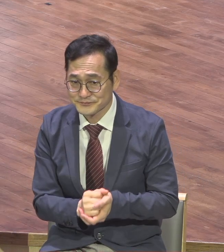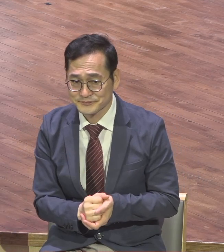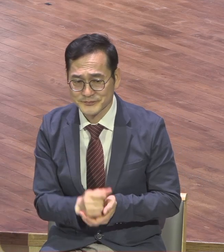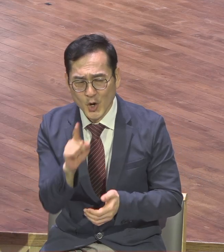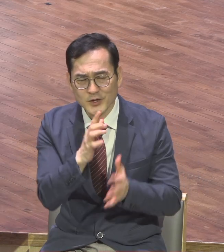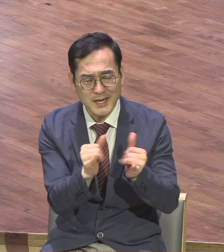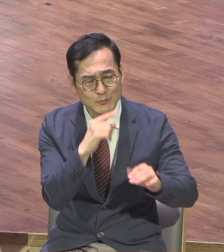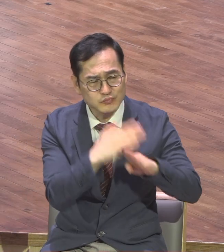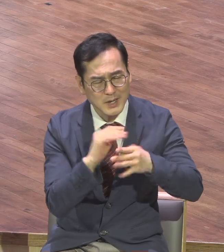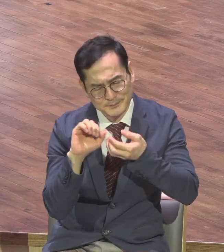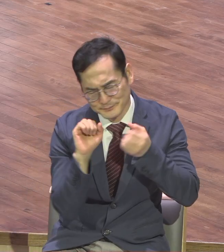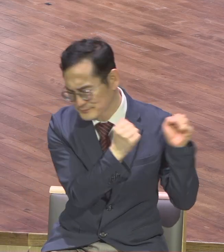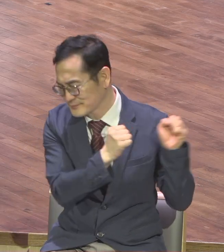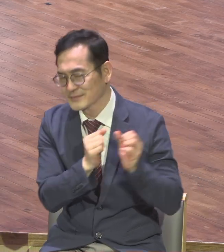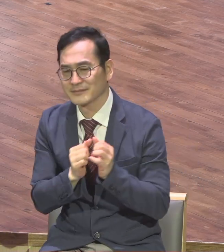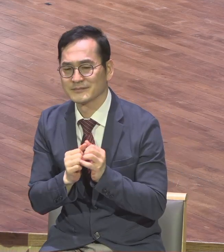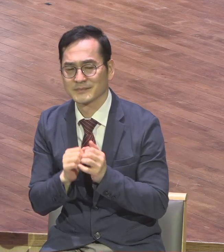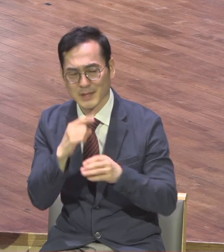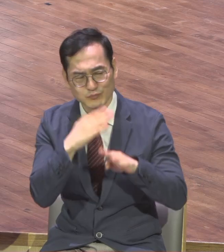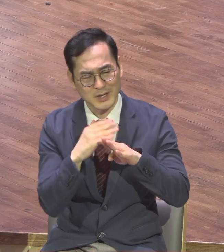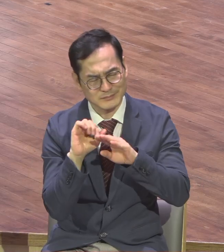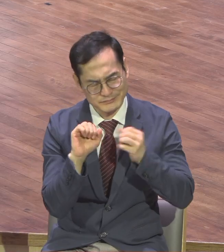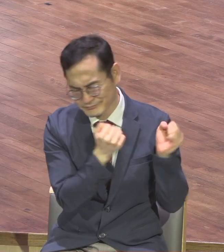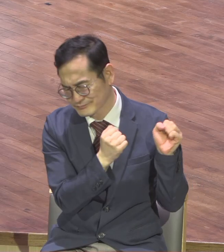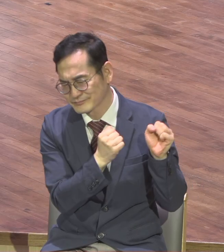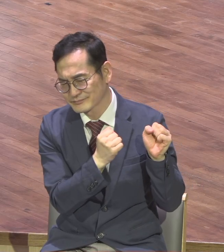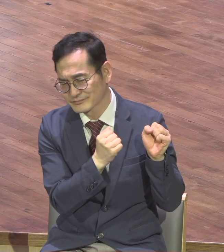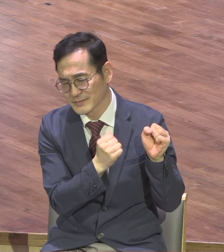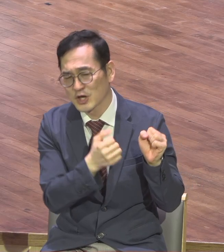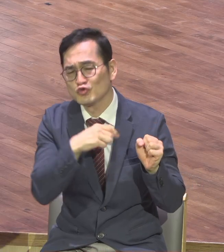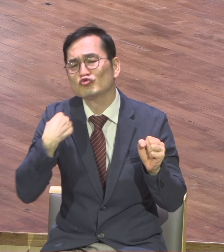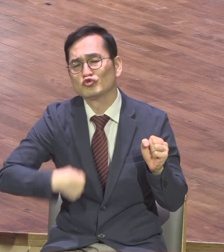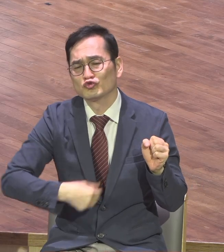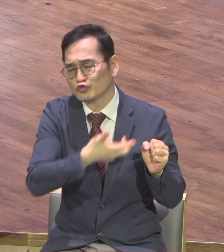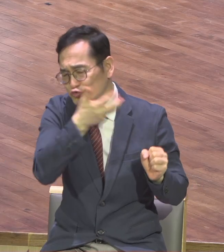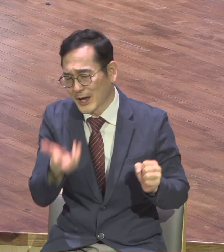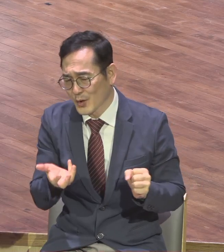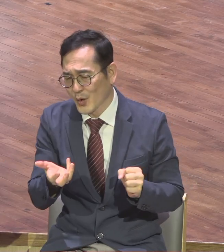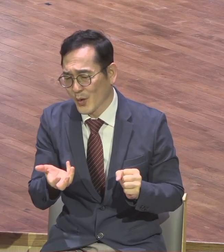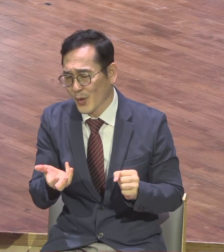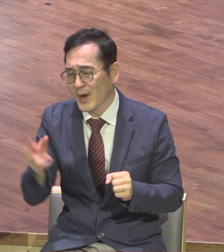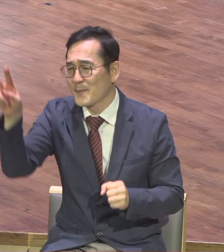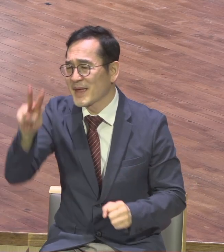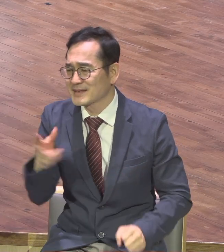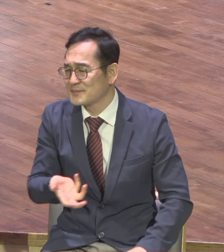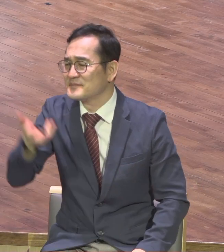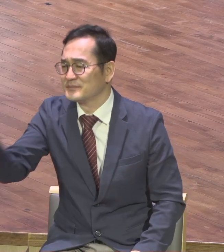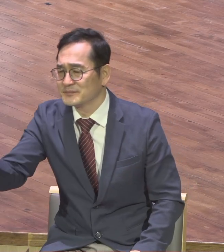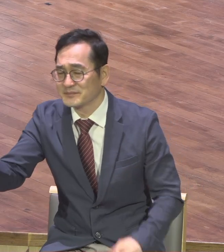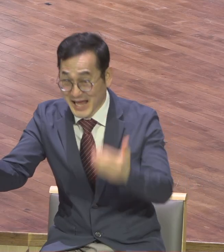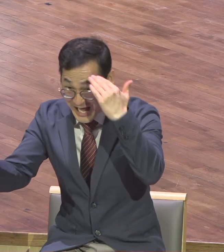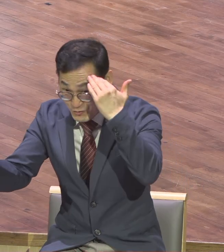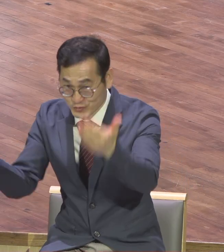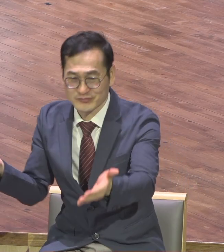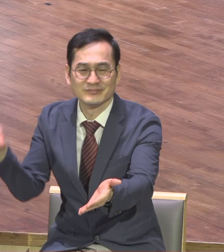북한을 빠져나와 중국에서 온갖 고생을 다 하다가 베트남을 거쳐서 한국에